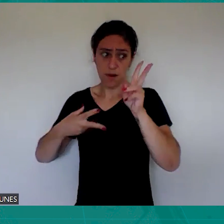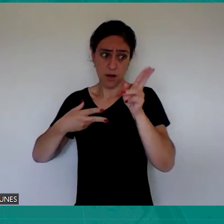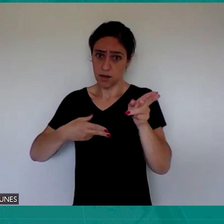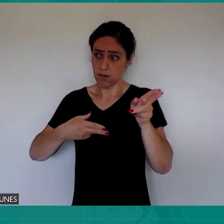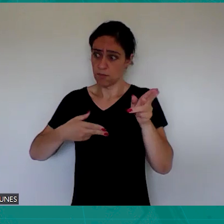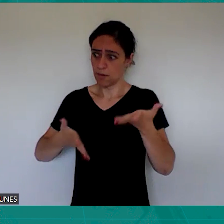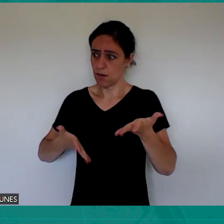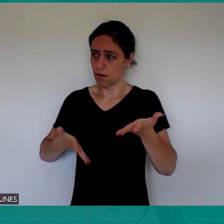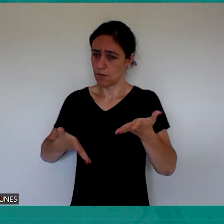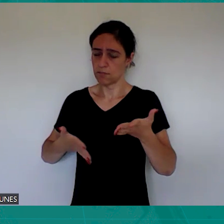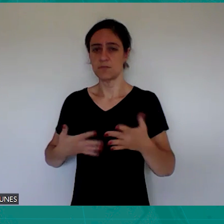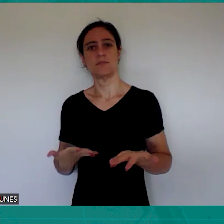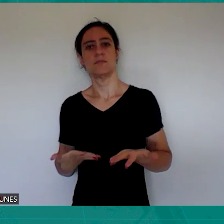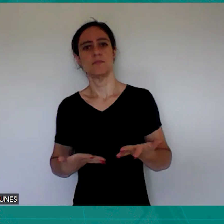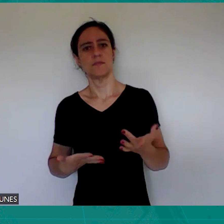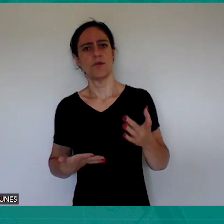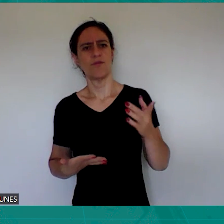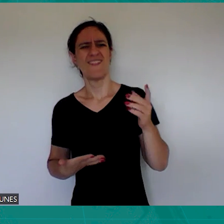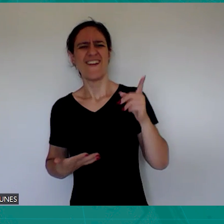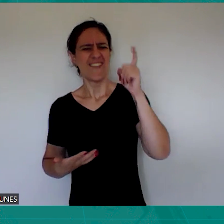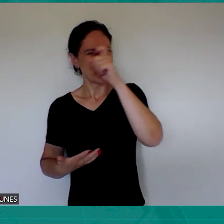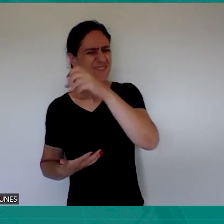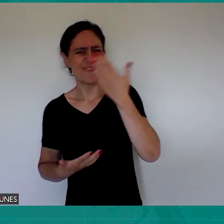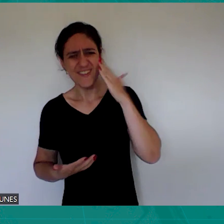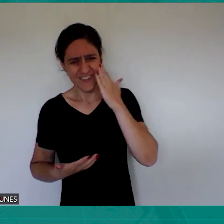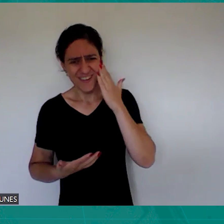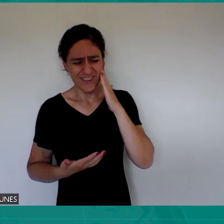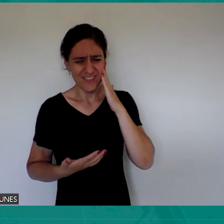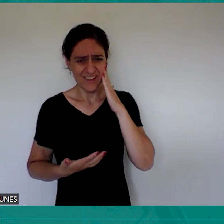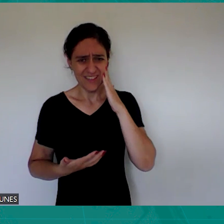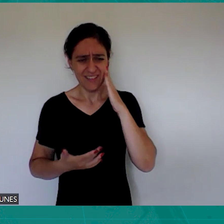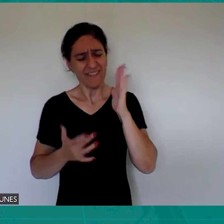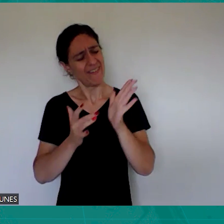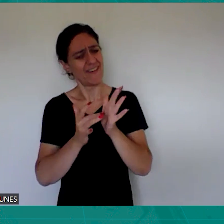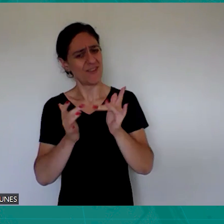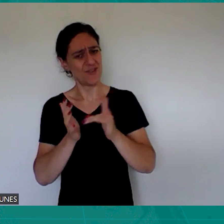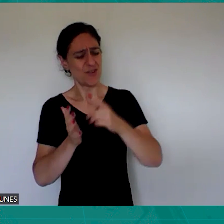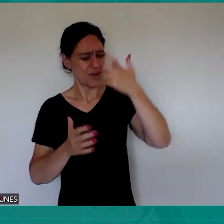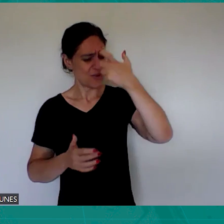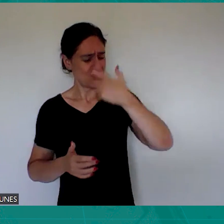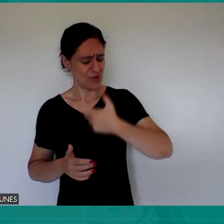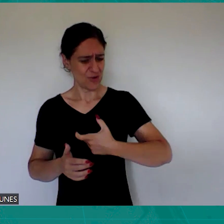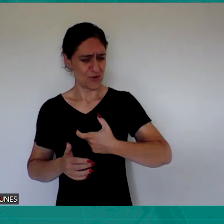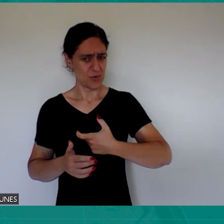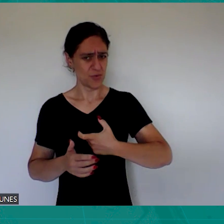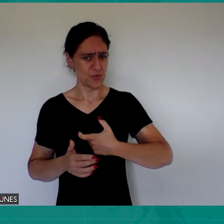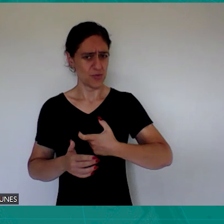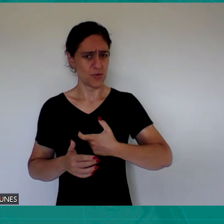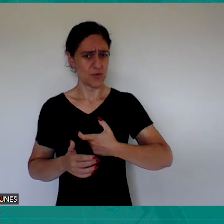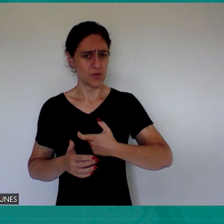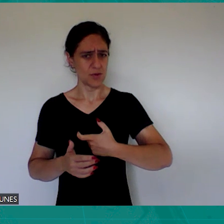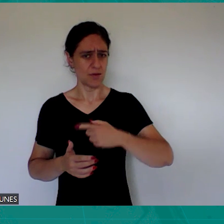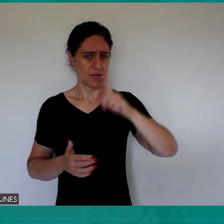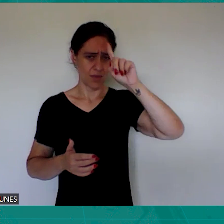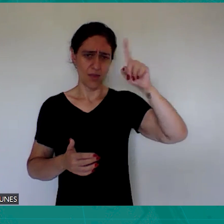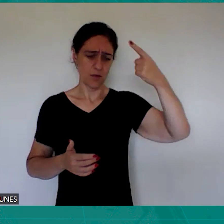têm dificuldade de crer que Jesus sou enviado de Deus, certo? Vocês não acreditam, parece que é